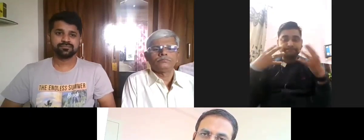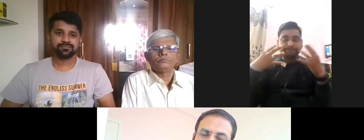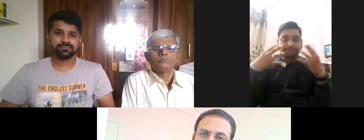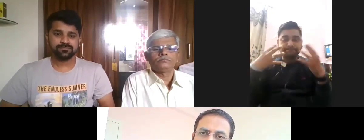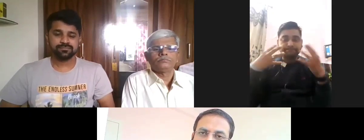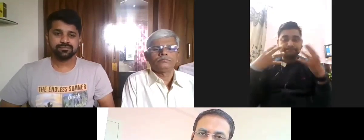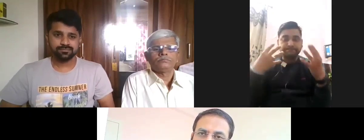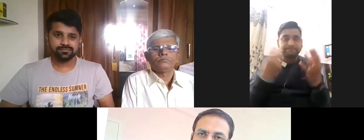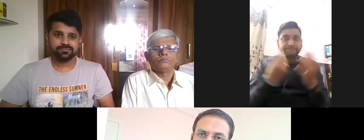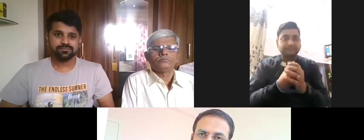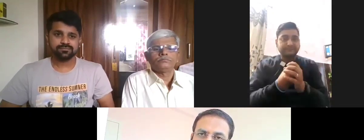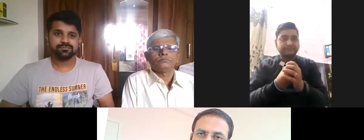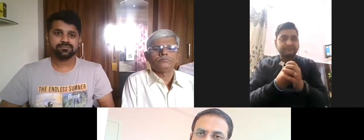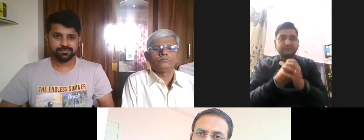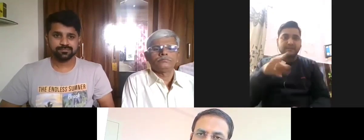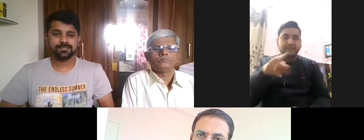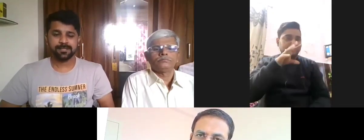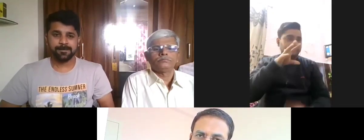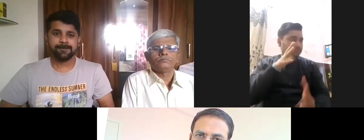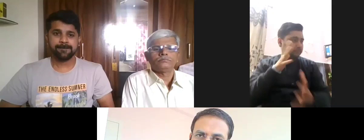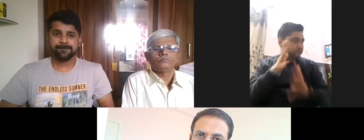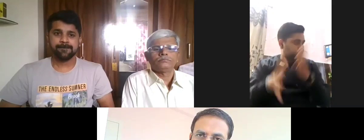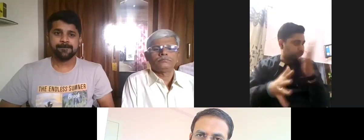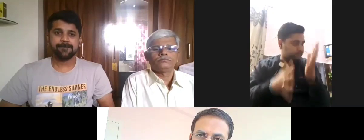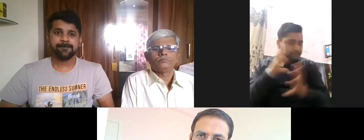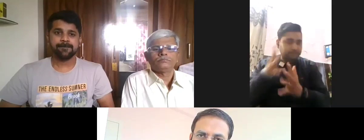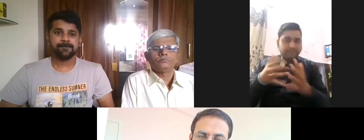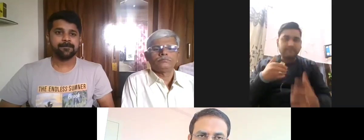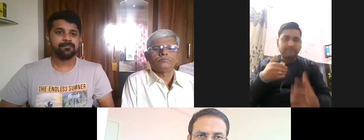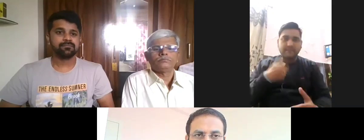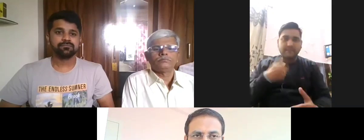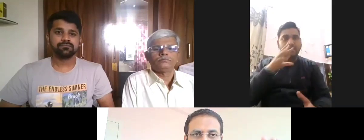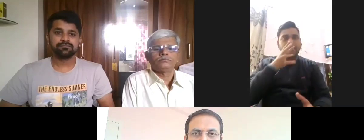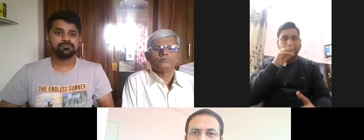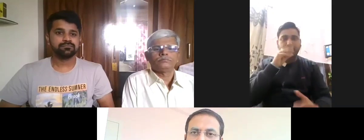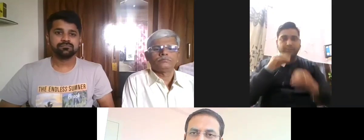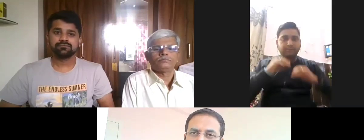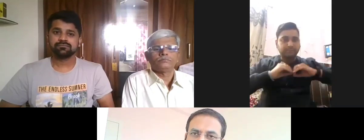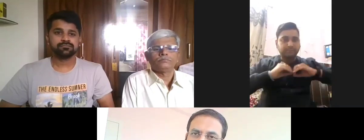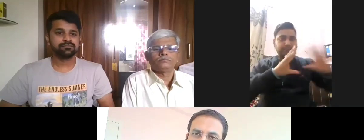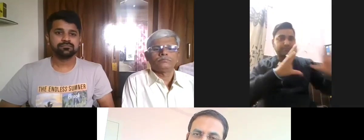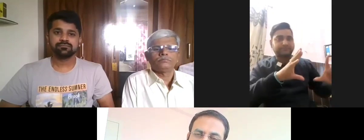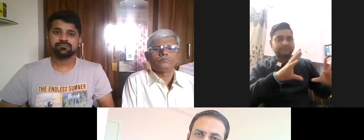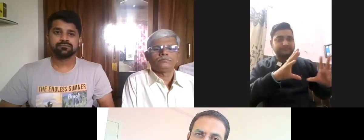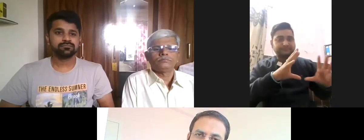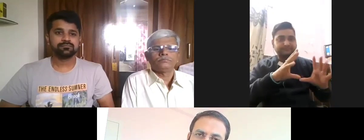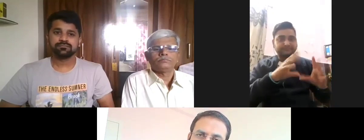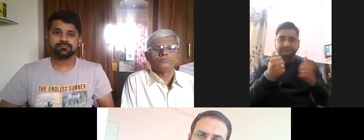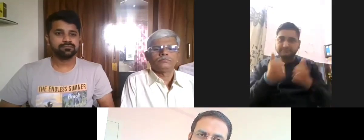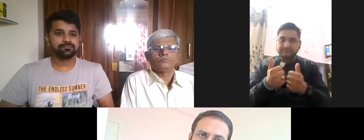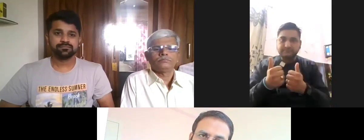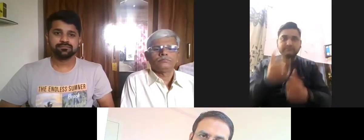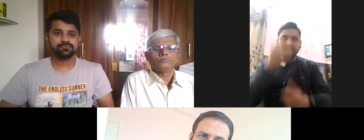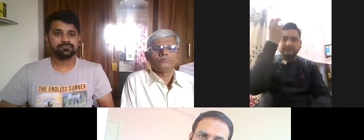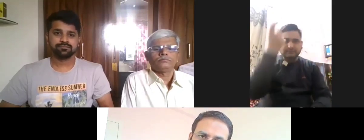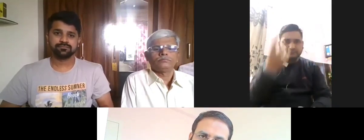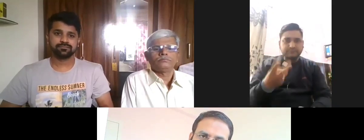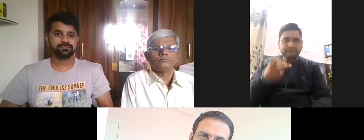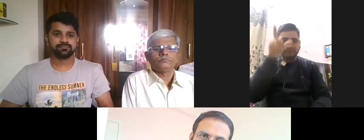इंस्ट्रक्टर पंकज जी जो हमारे साथ जुड़े हुए हैं। तो चेतन जी